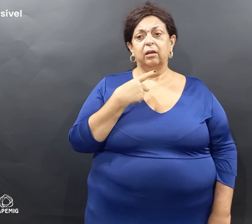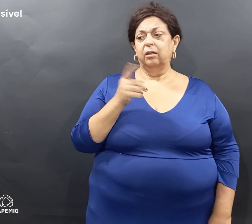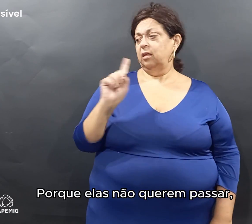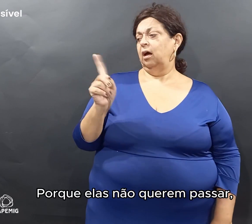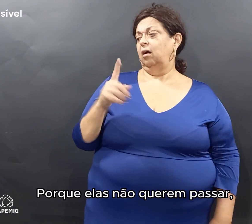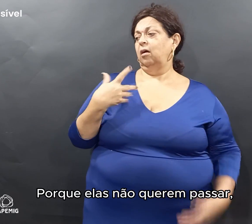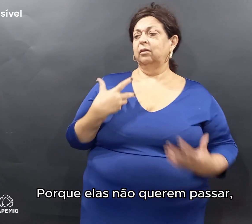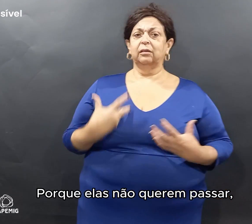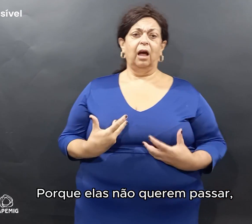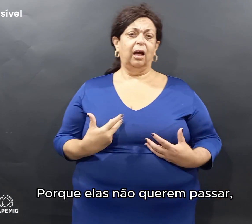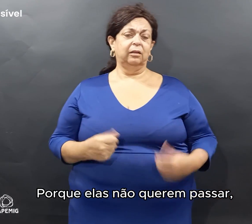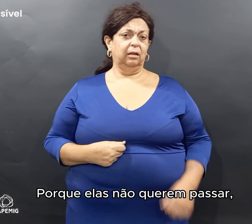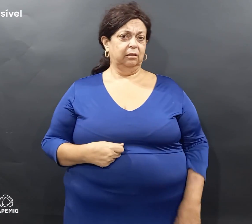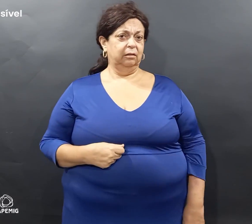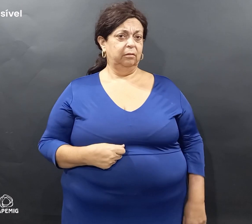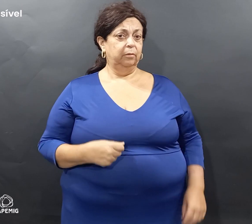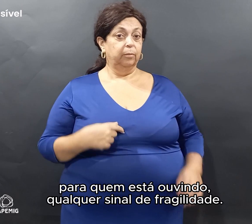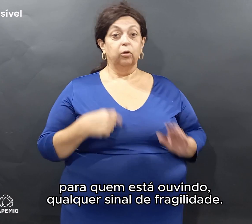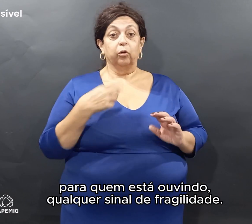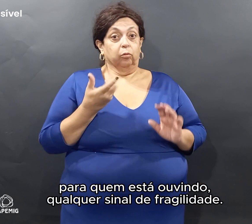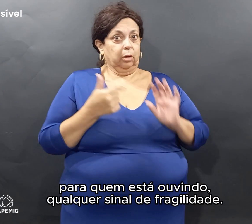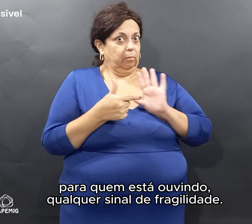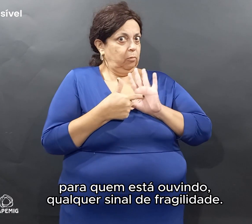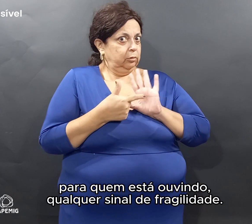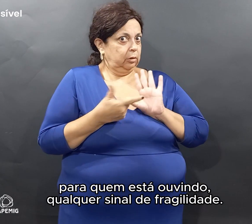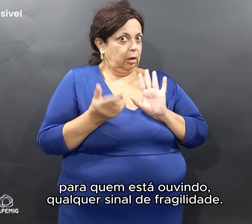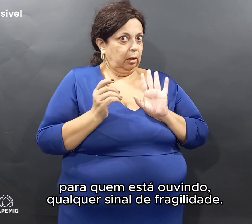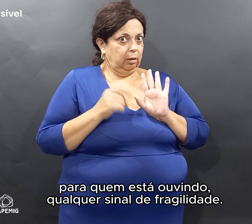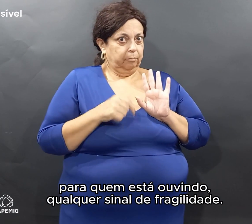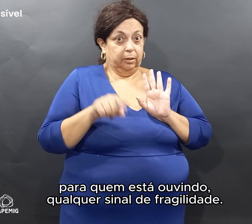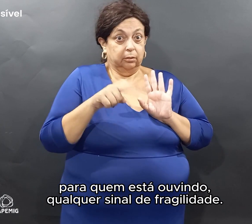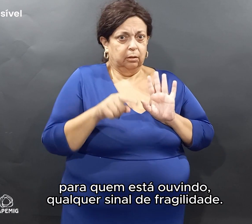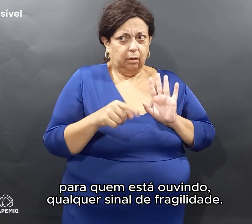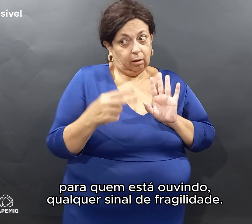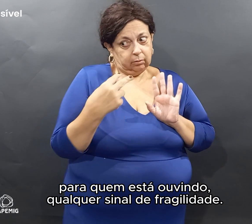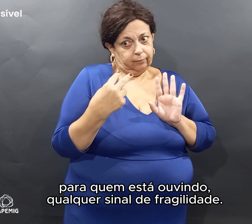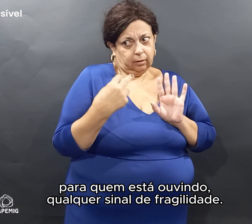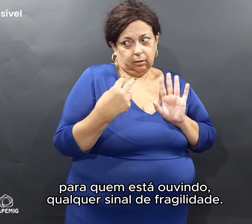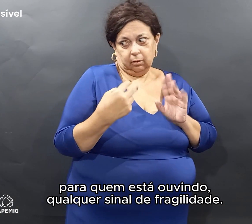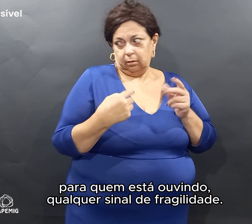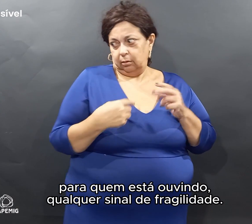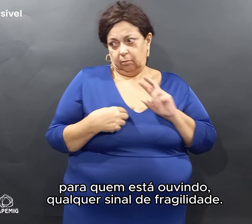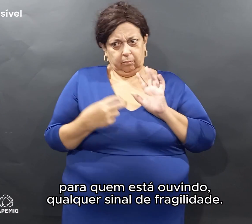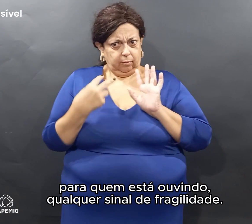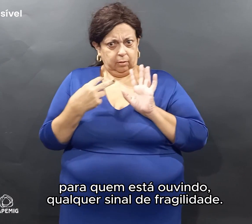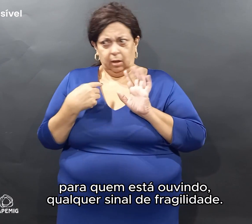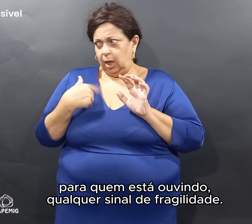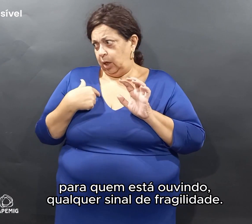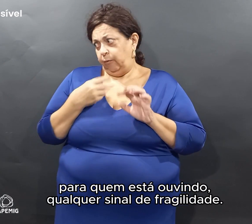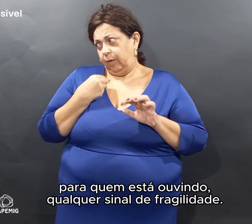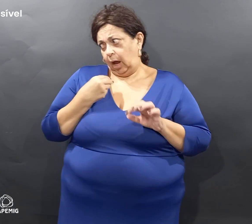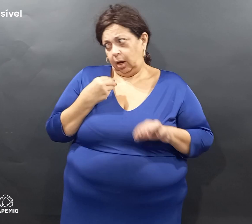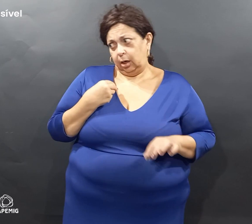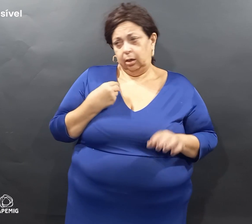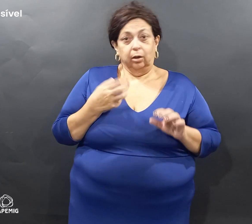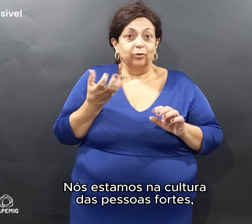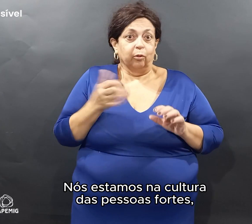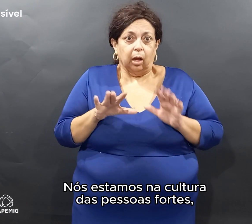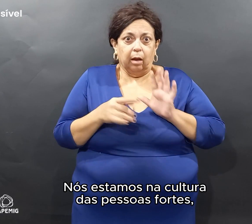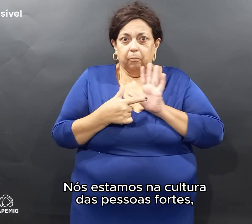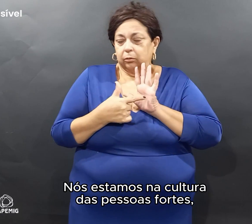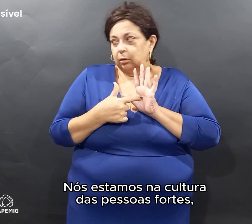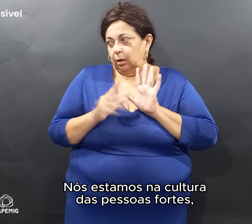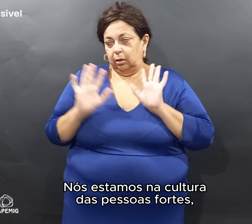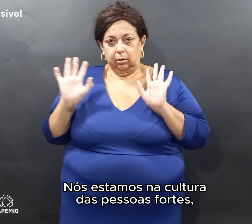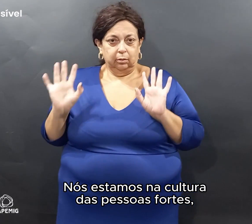cansadas, porque elas não querem passar, para quem está ouvindo, qualquer sinal de fragilidade. Né? Nós